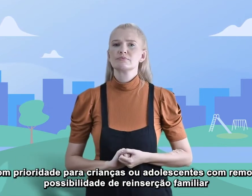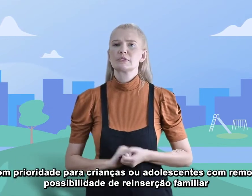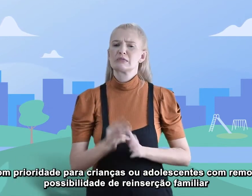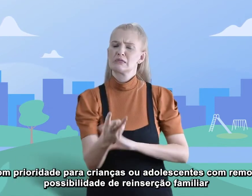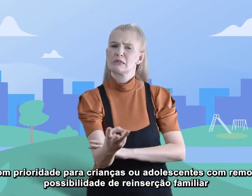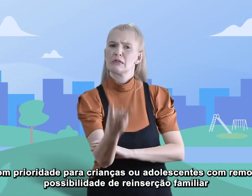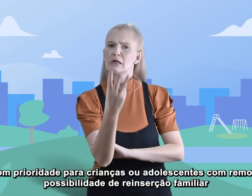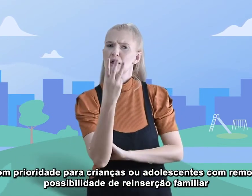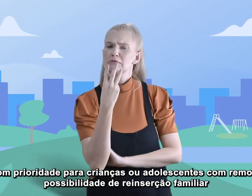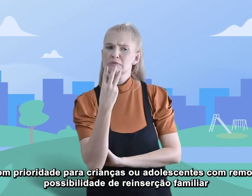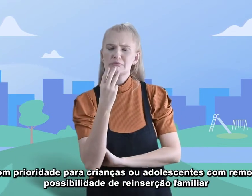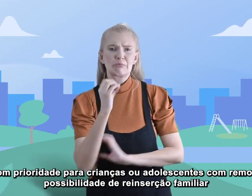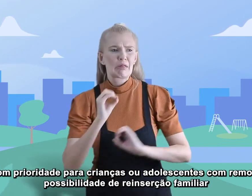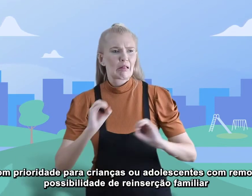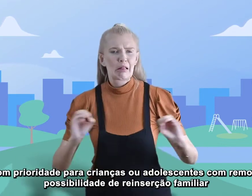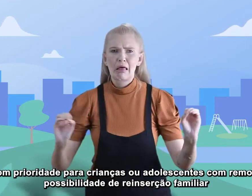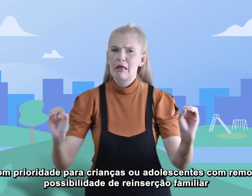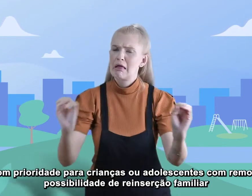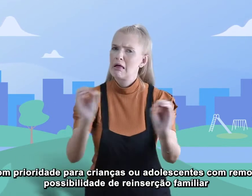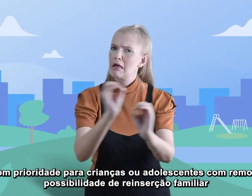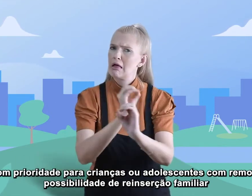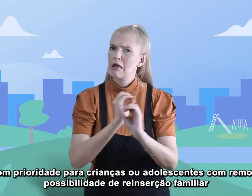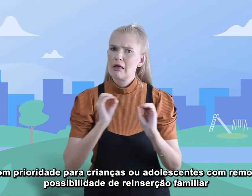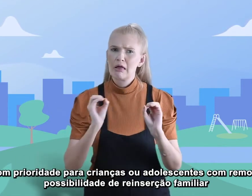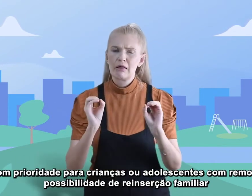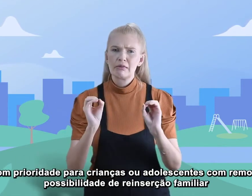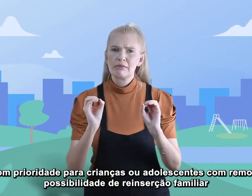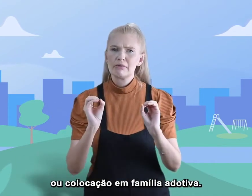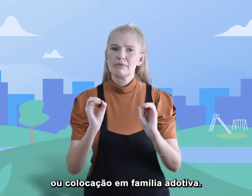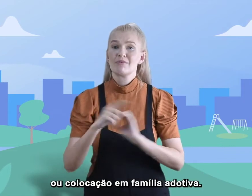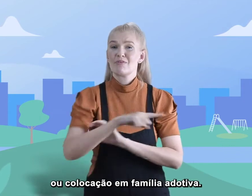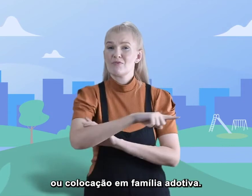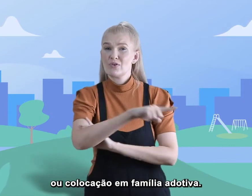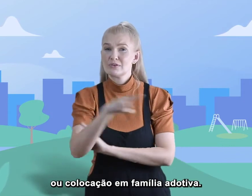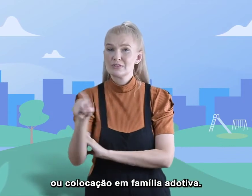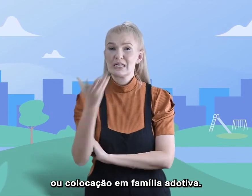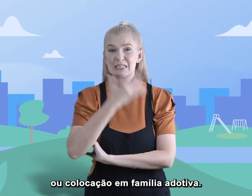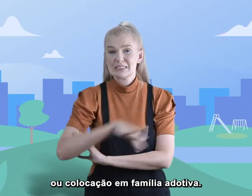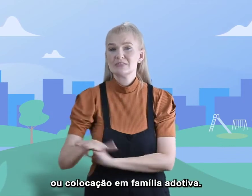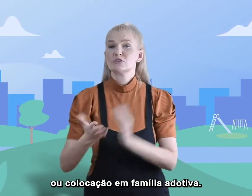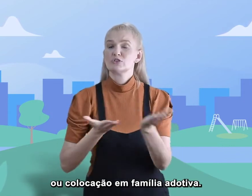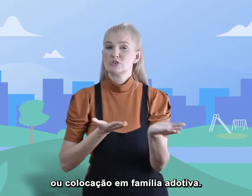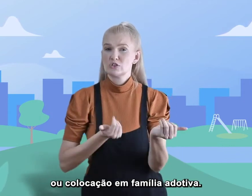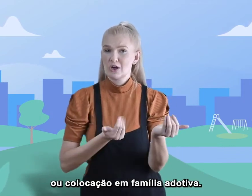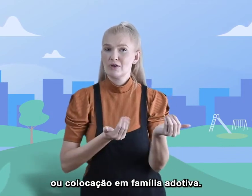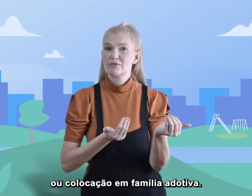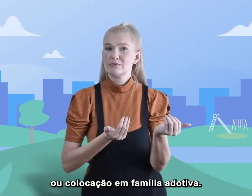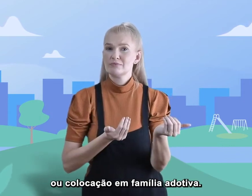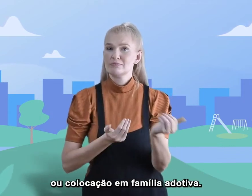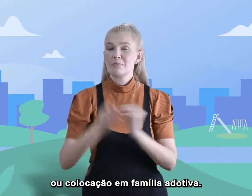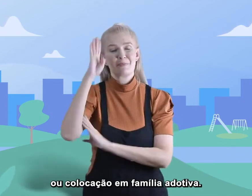com remota possibilidade de reinserção familiar ou colocação em família adotiva.